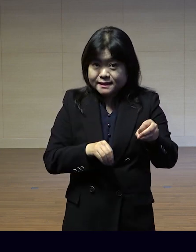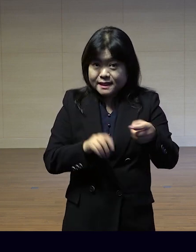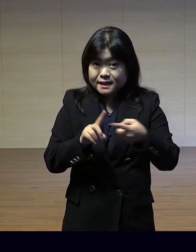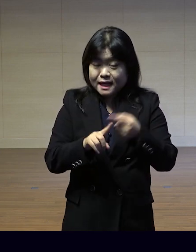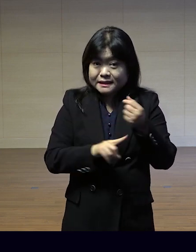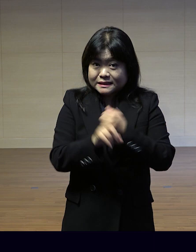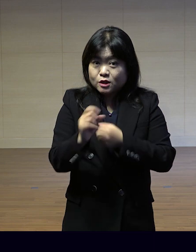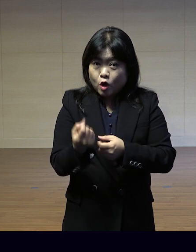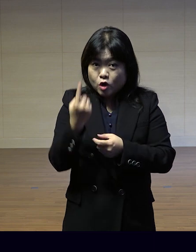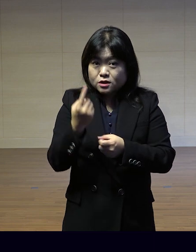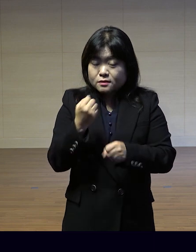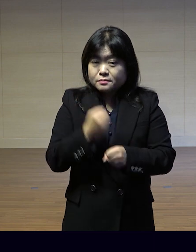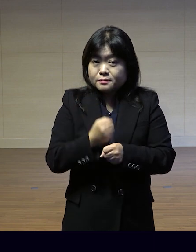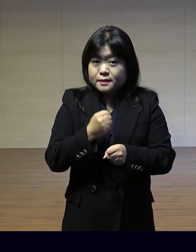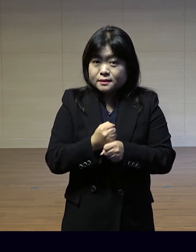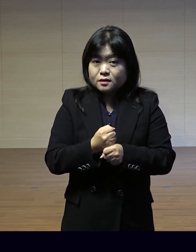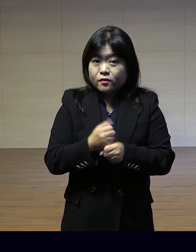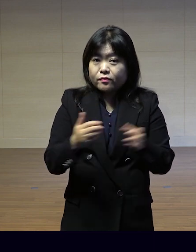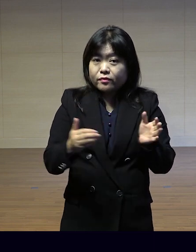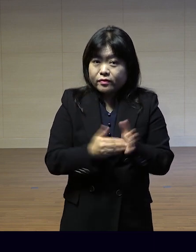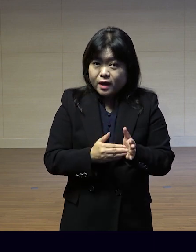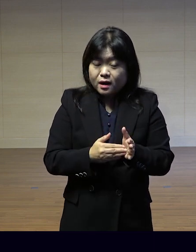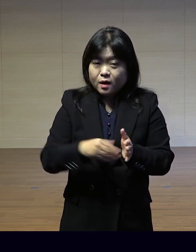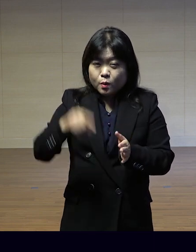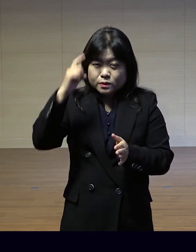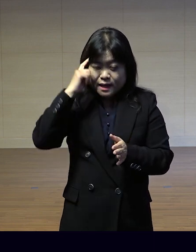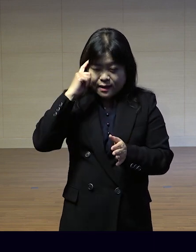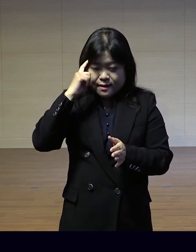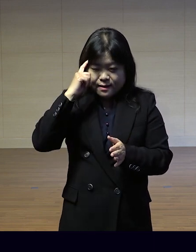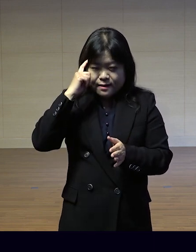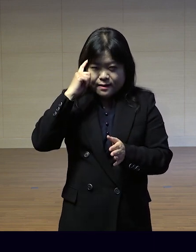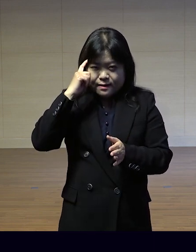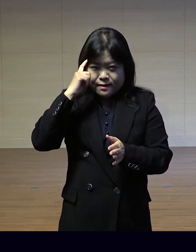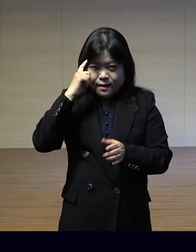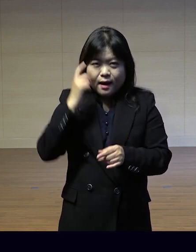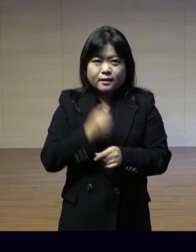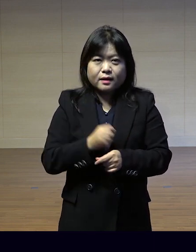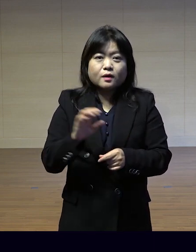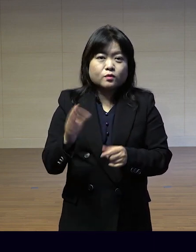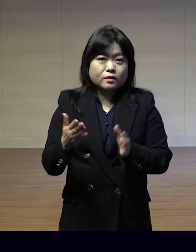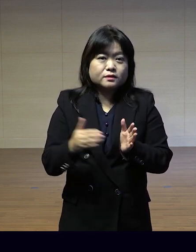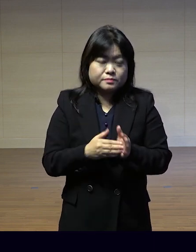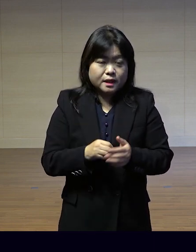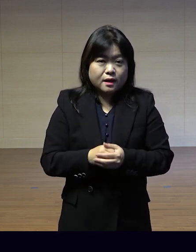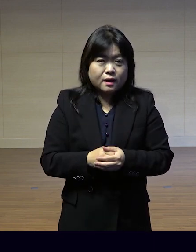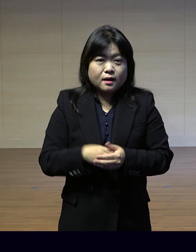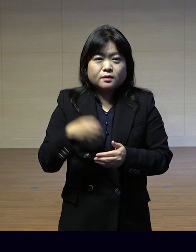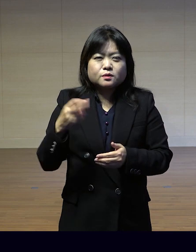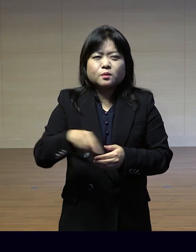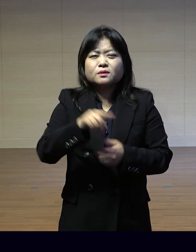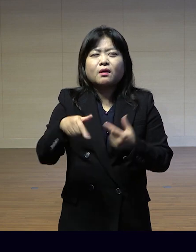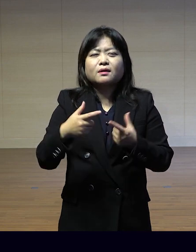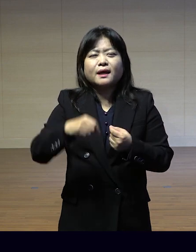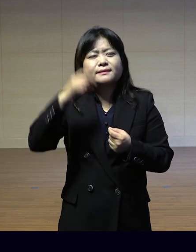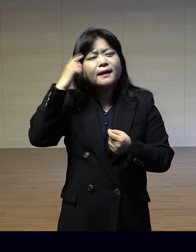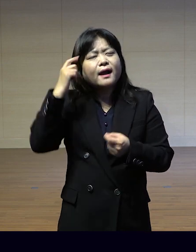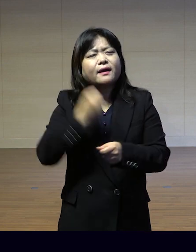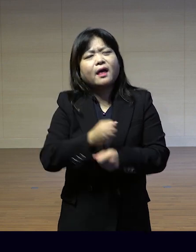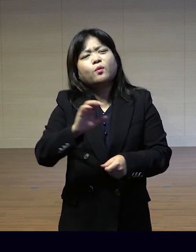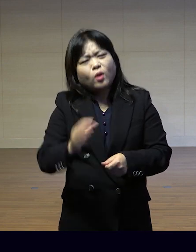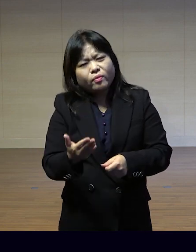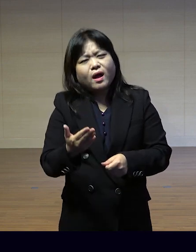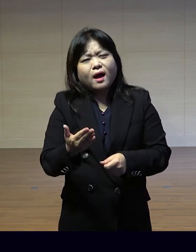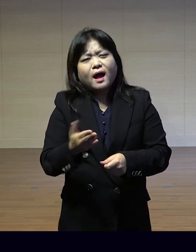근거를 마련해 주었다라는 그런 생각을 저는 이렇게 받아들이고 또 그렇게 또 생각을 해야